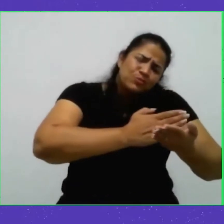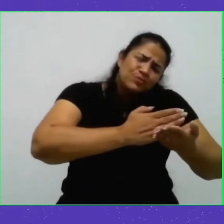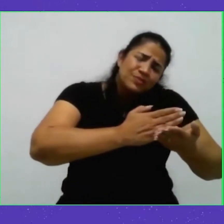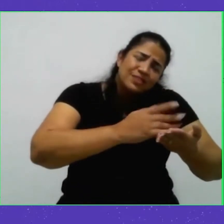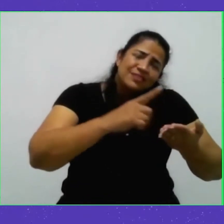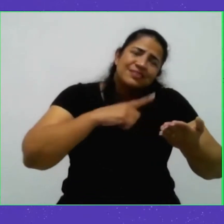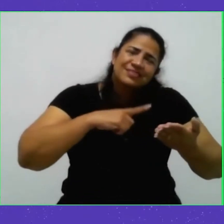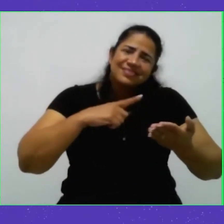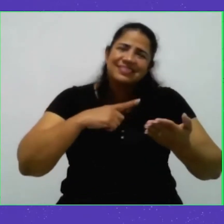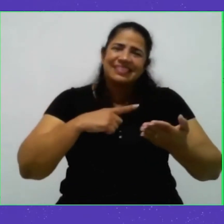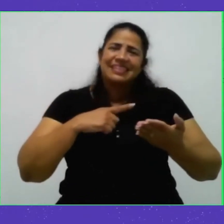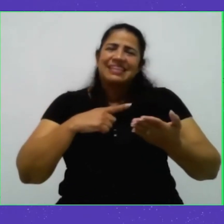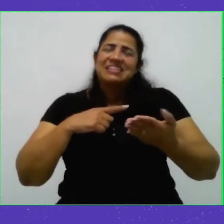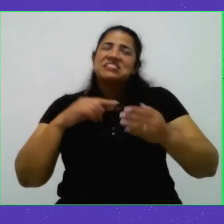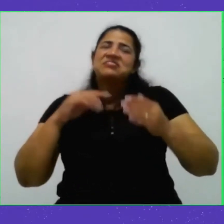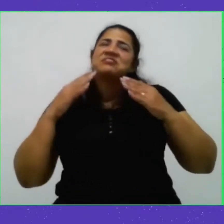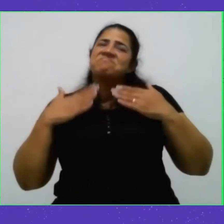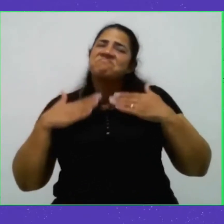nós servimos junto com eles.